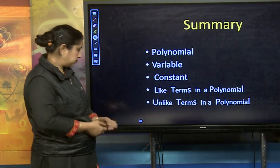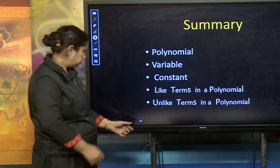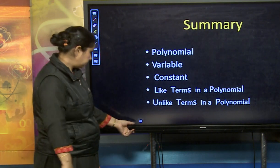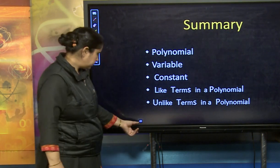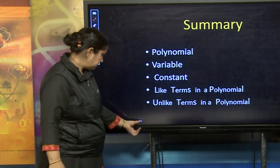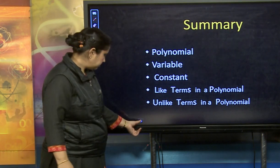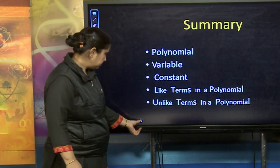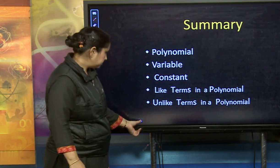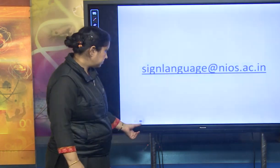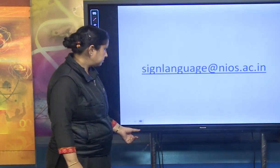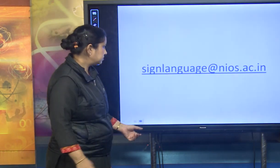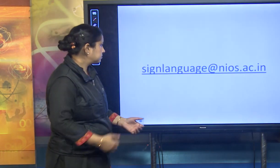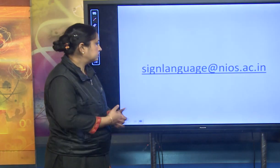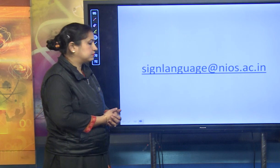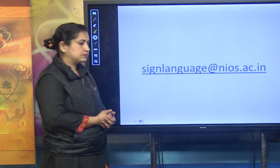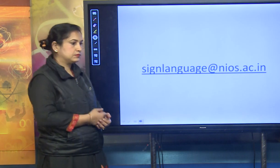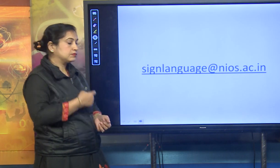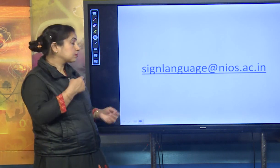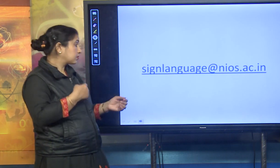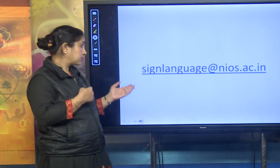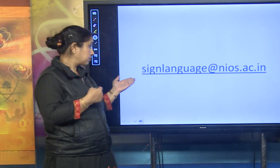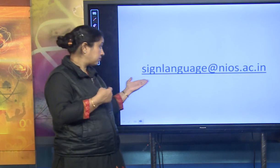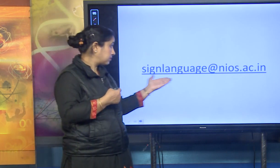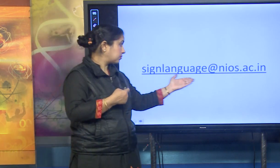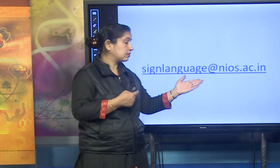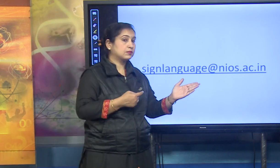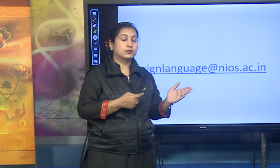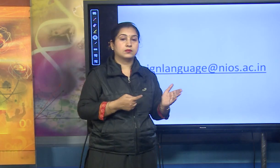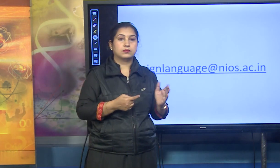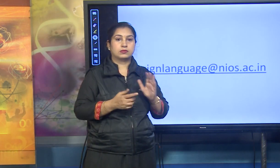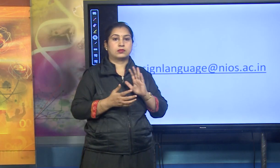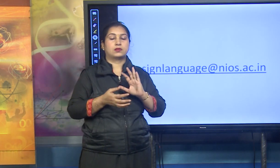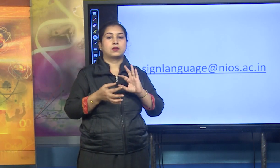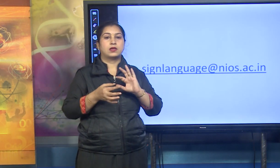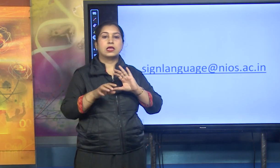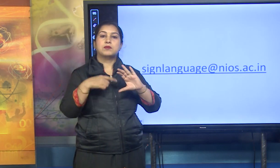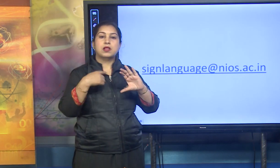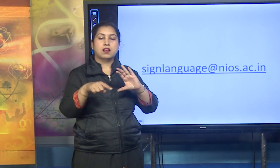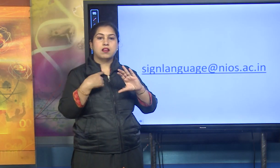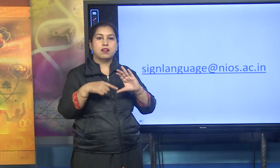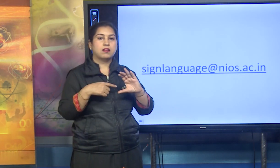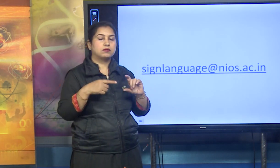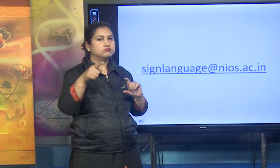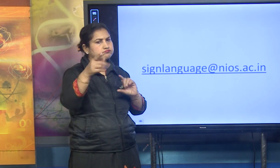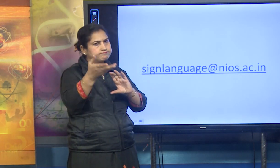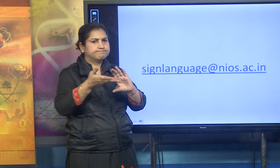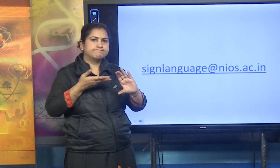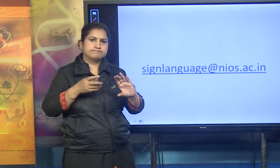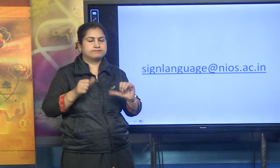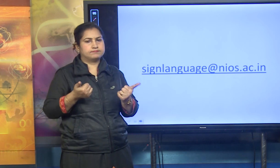संक्षेप में समझ में आया होगा कि अगर आपके मन में में कोई शंका है तो आप हमें ईमेल कर